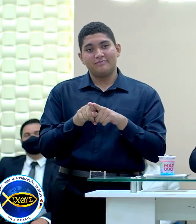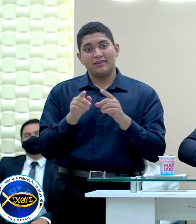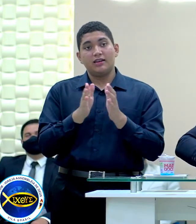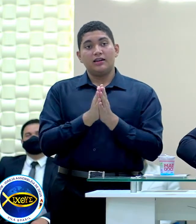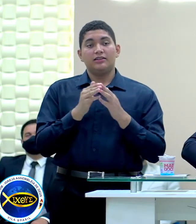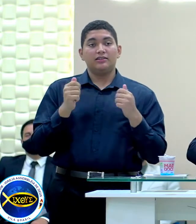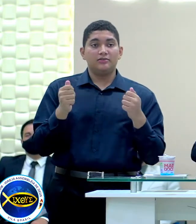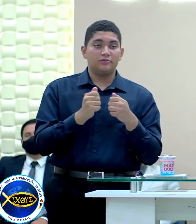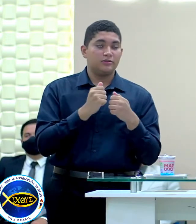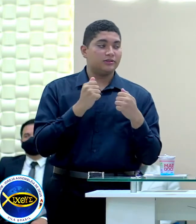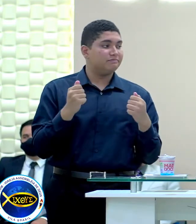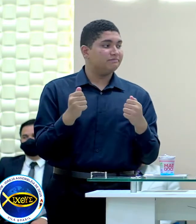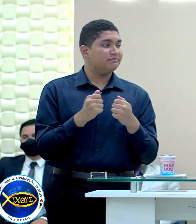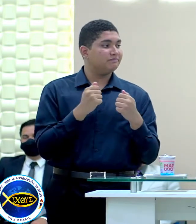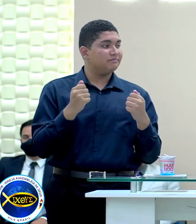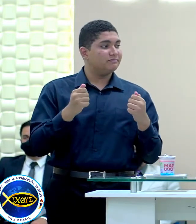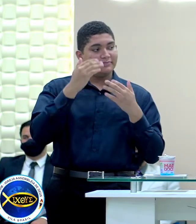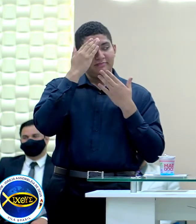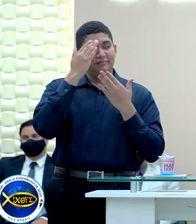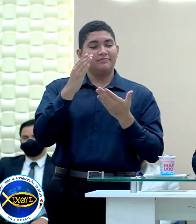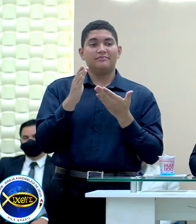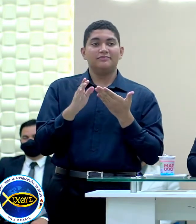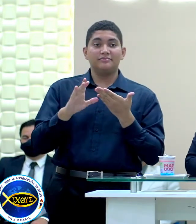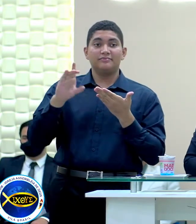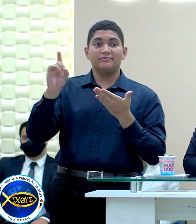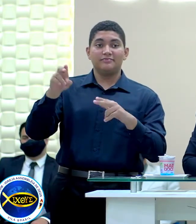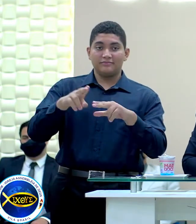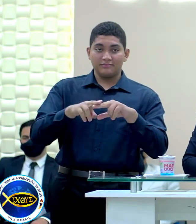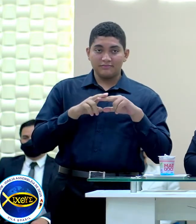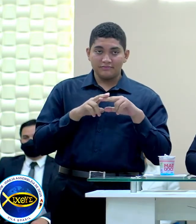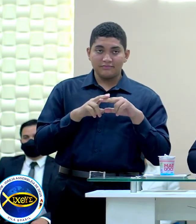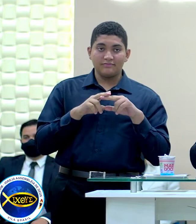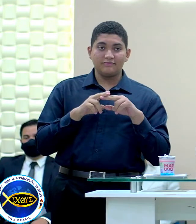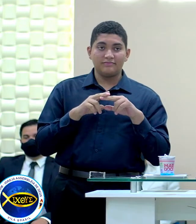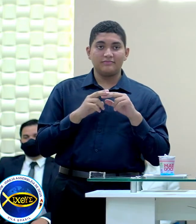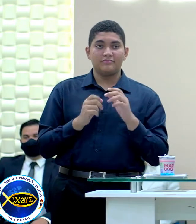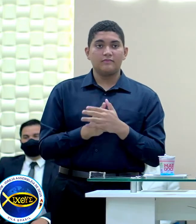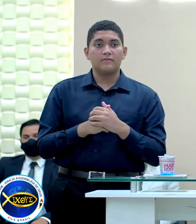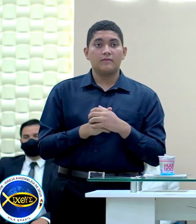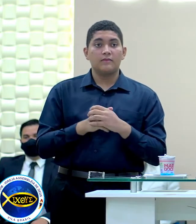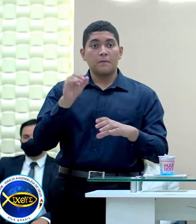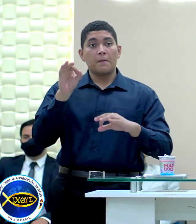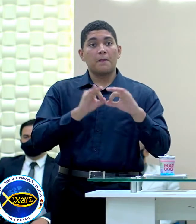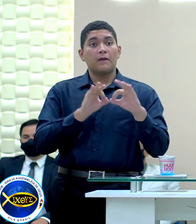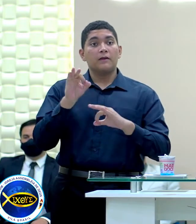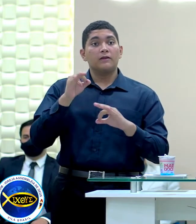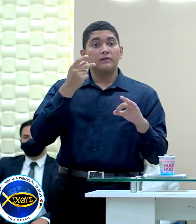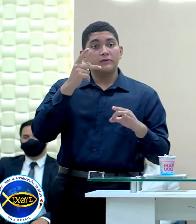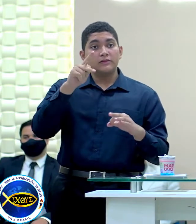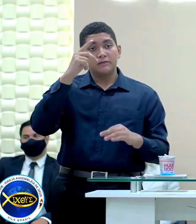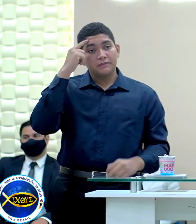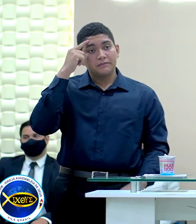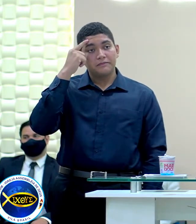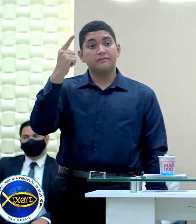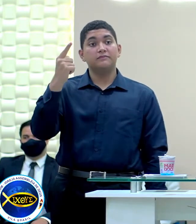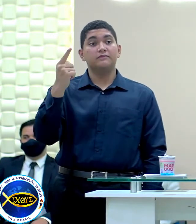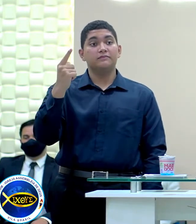Aleluia. Graças a Deus por isso. Cingidos